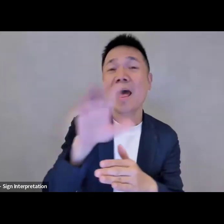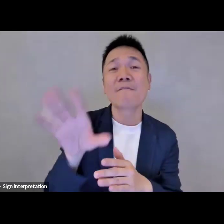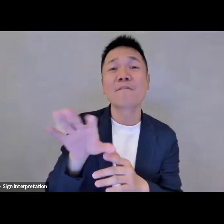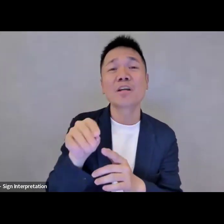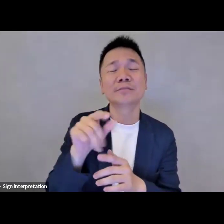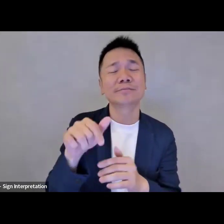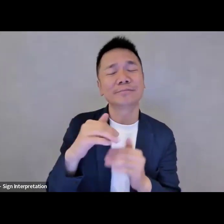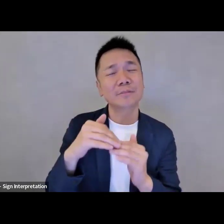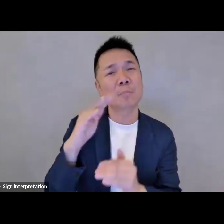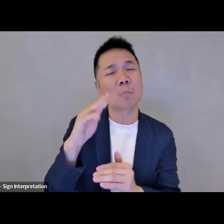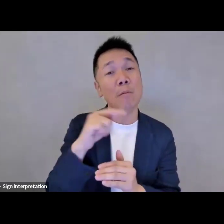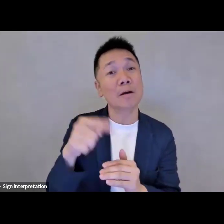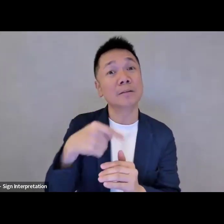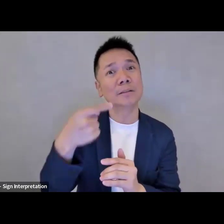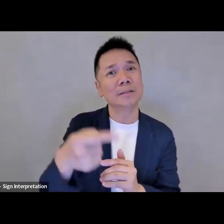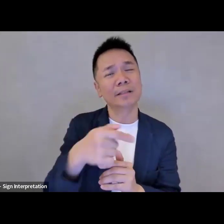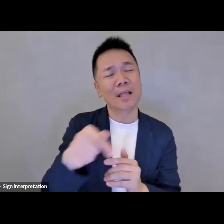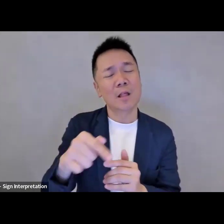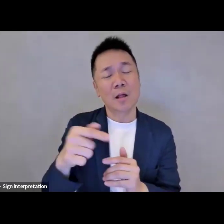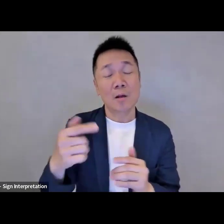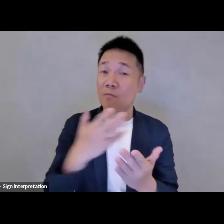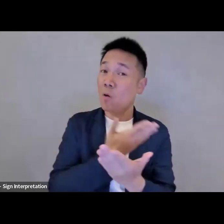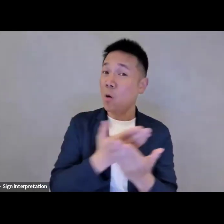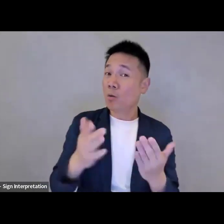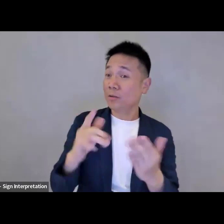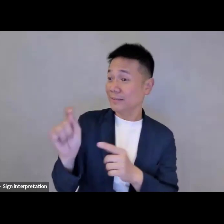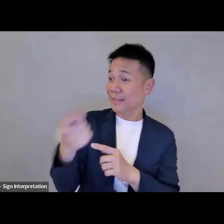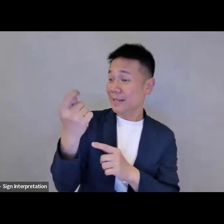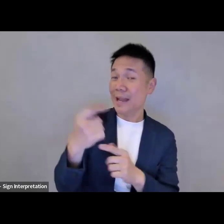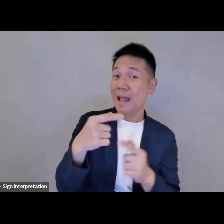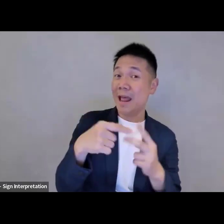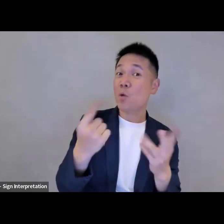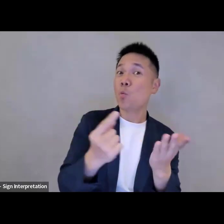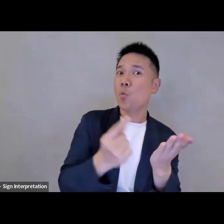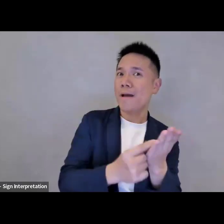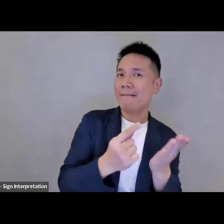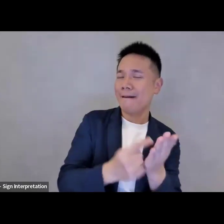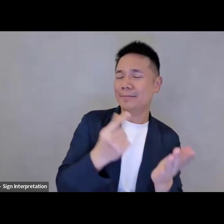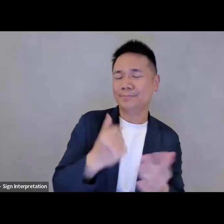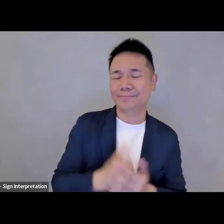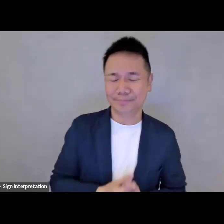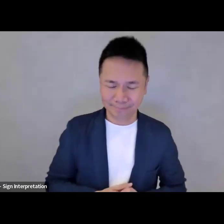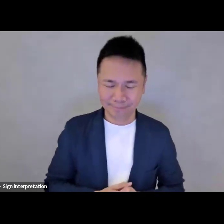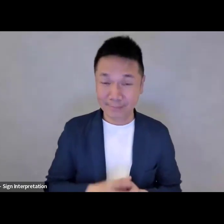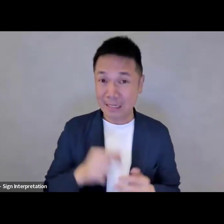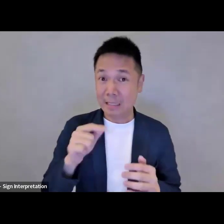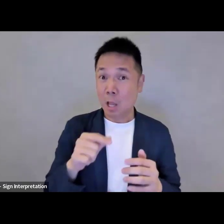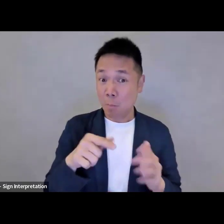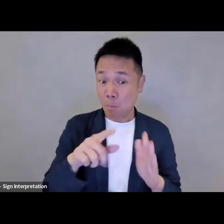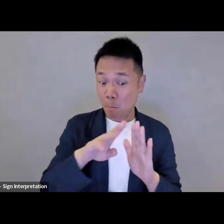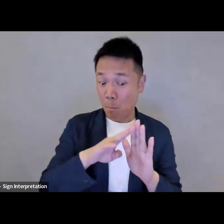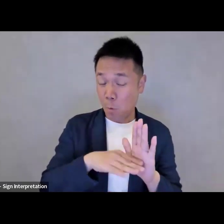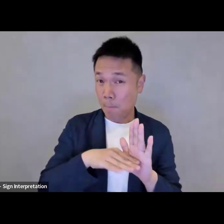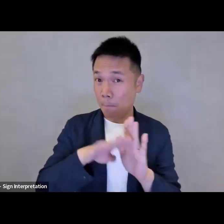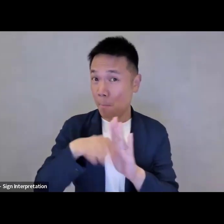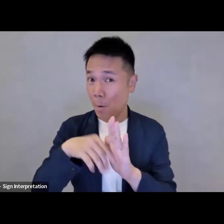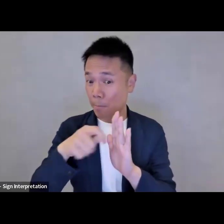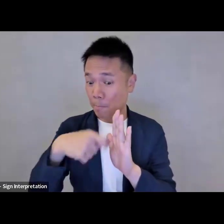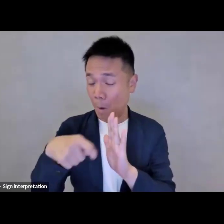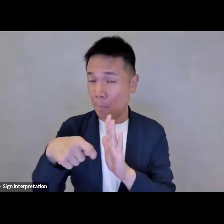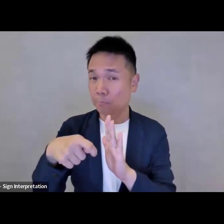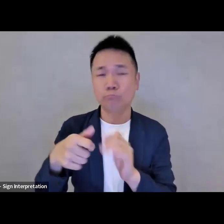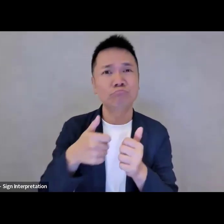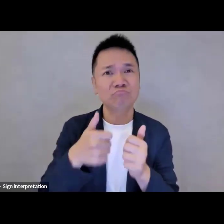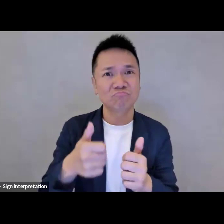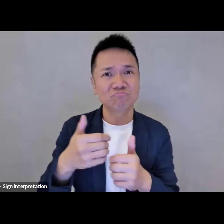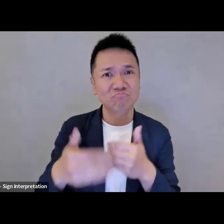来去领导我们的非洲这边的这个创意活动，以及